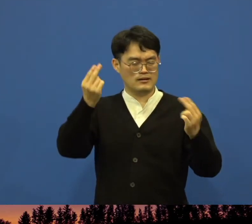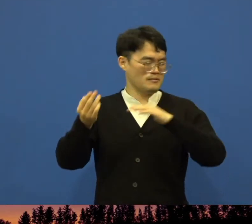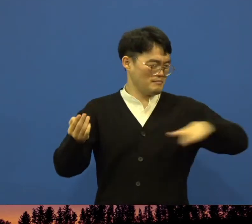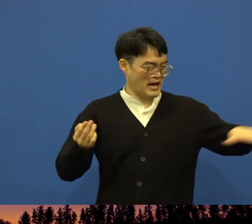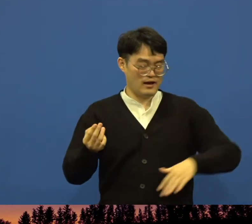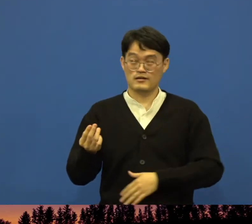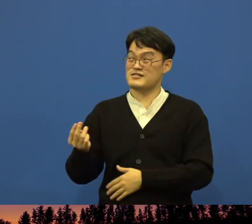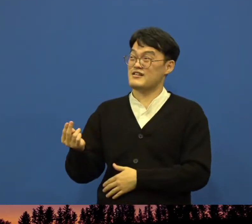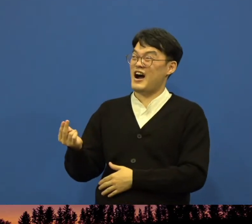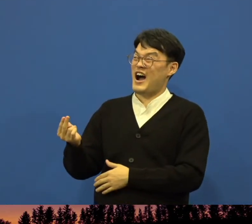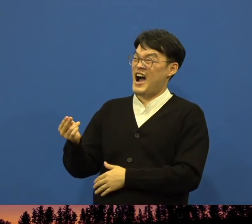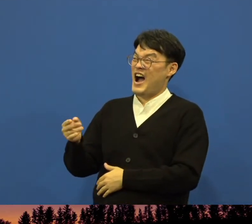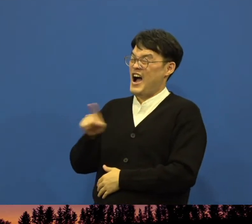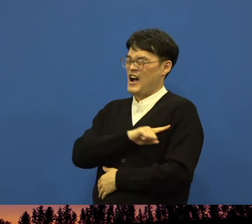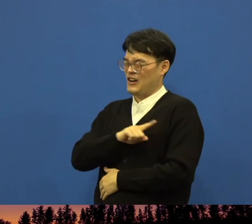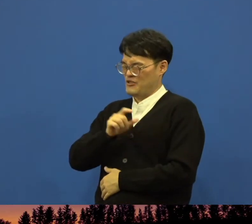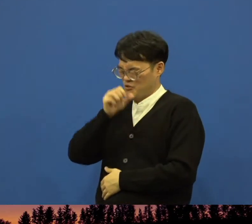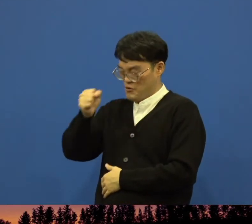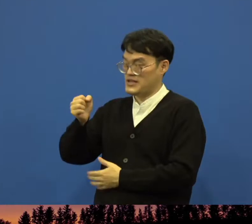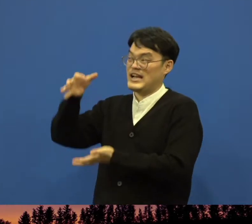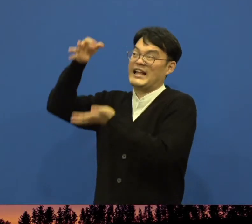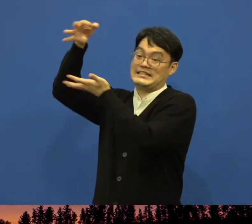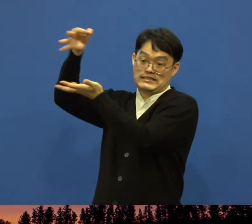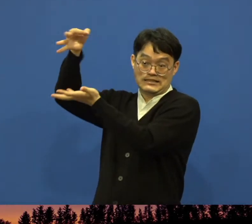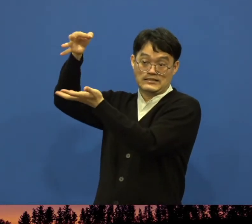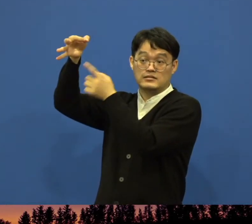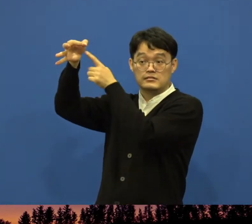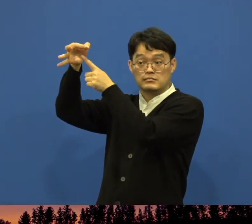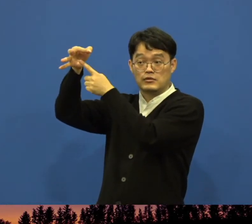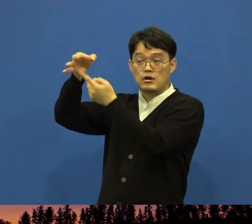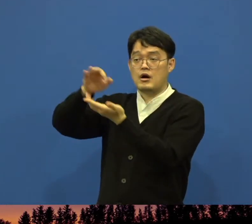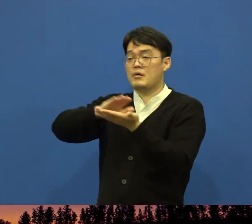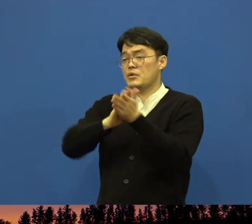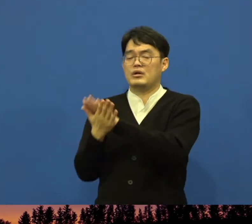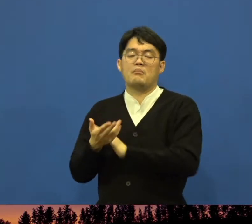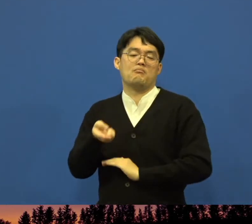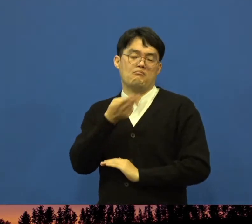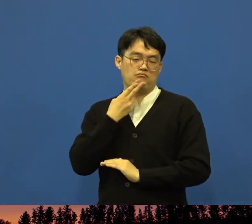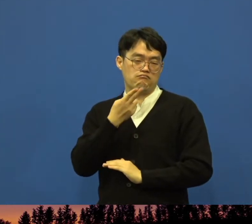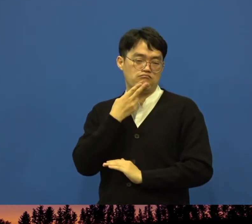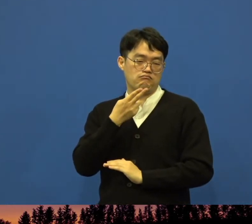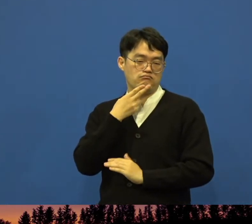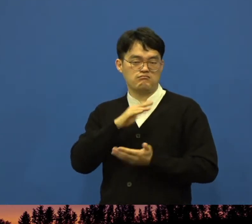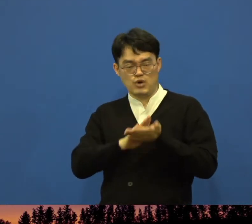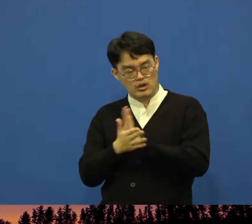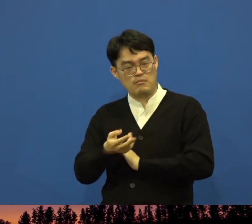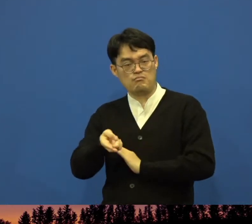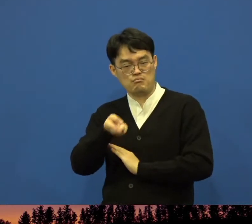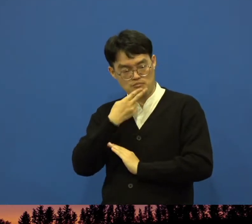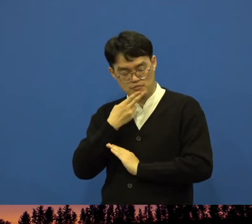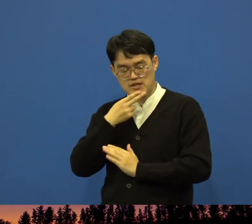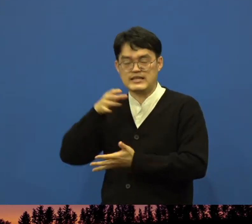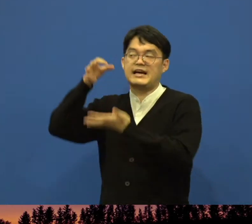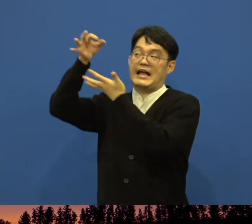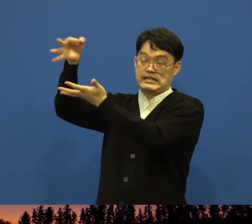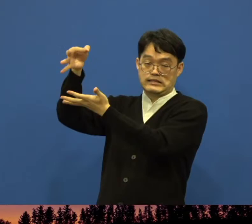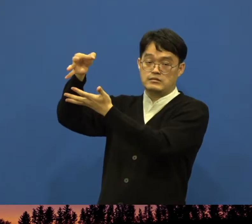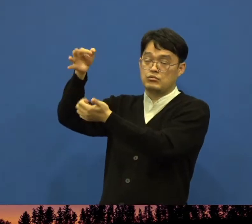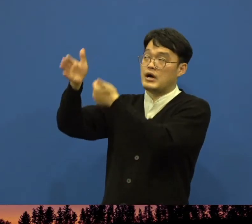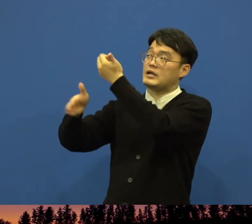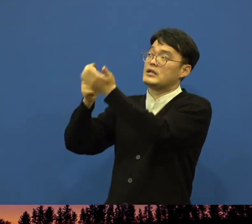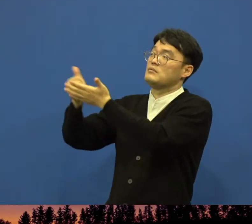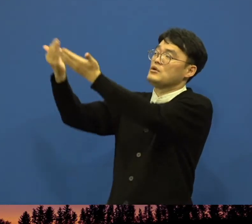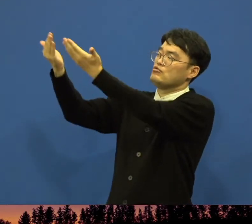것과 비교해서 가치가 절하되는 게 아니고 변함이 없는 가치예요. 바로 하나님이 우리에게 주신 소명이 그런